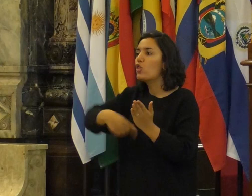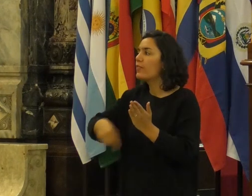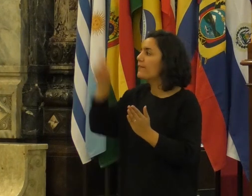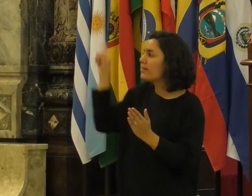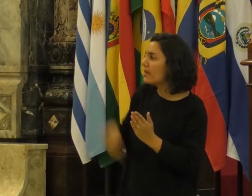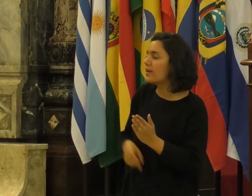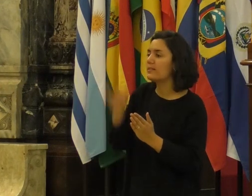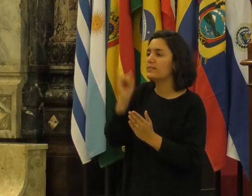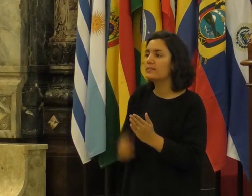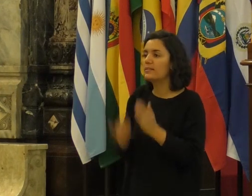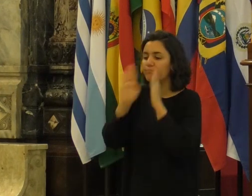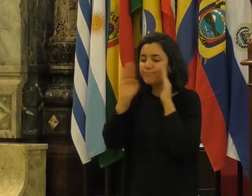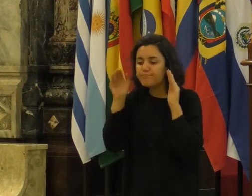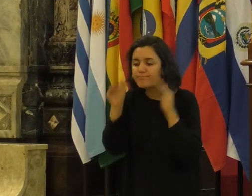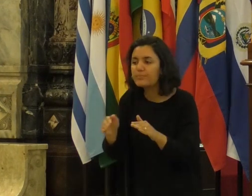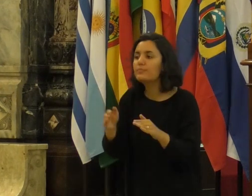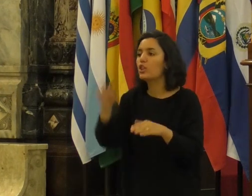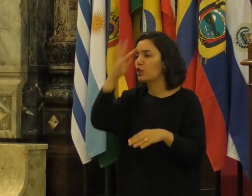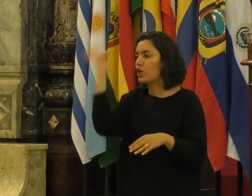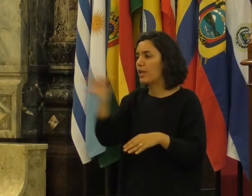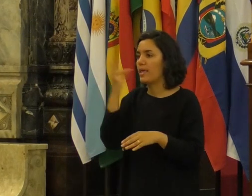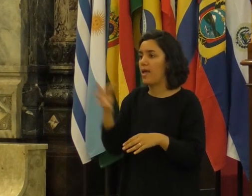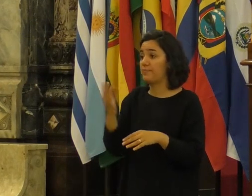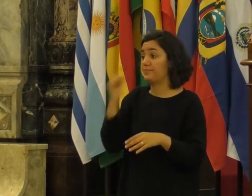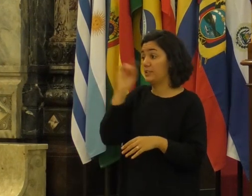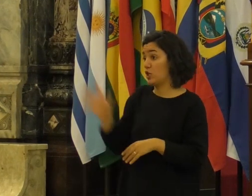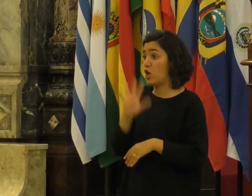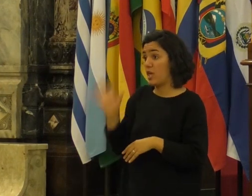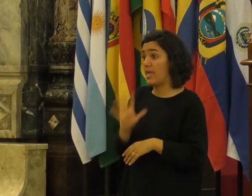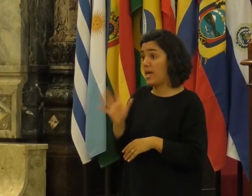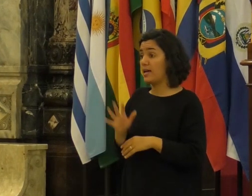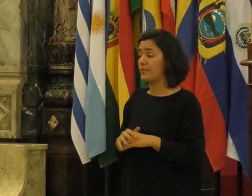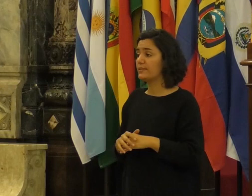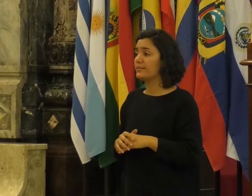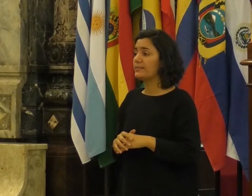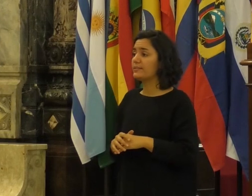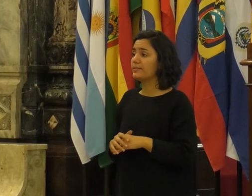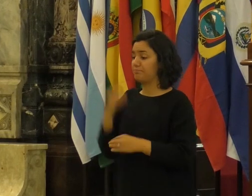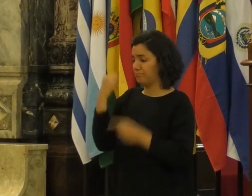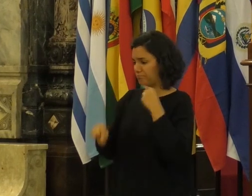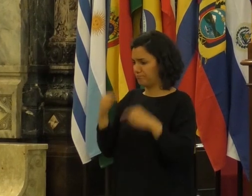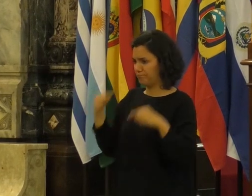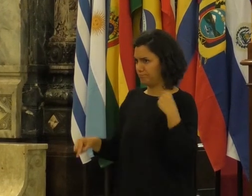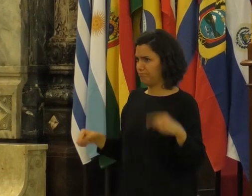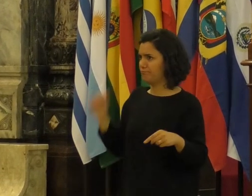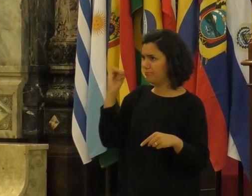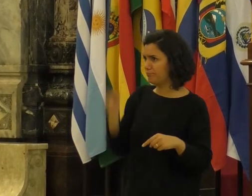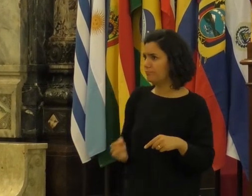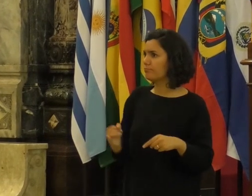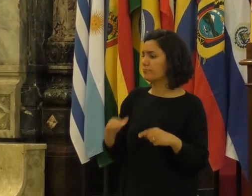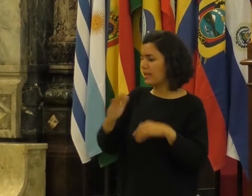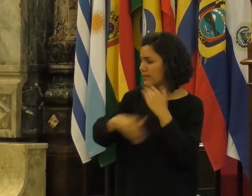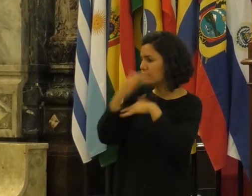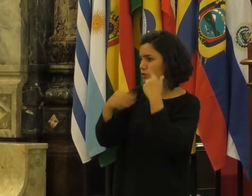los enfoques, en las teorías que nos presentan. La psicología es muy plural, su desarrollo ha sido muy